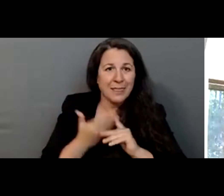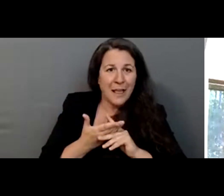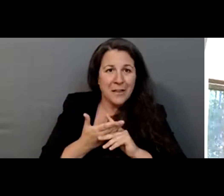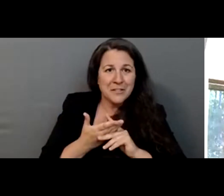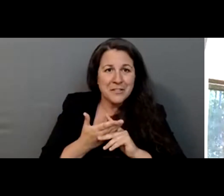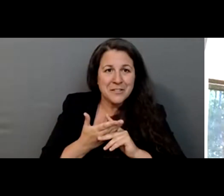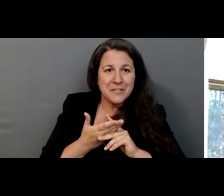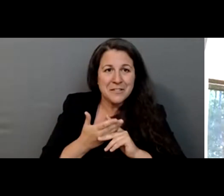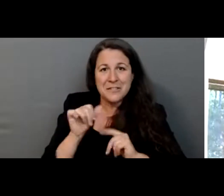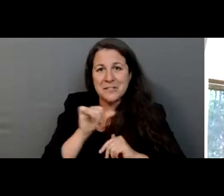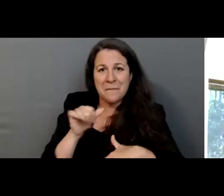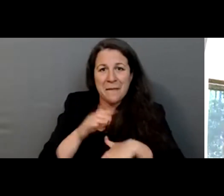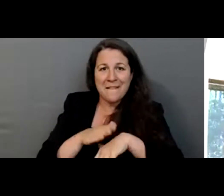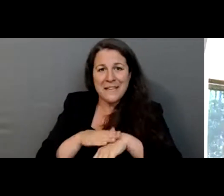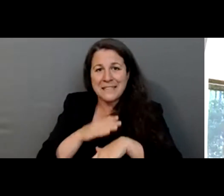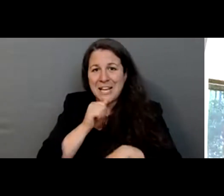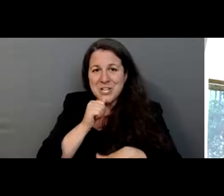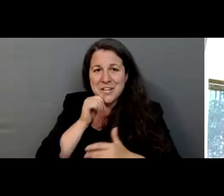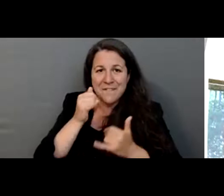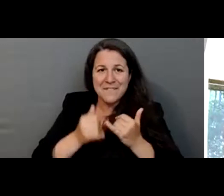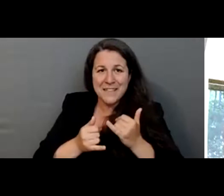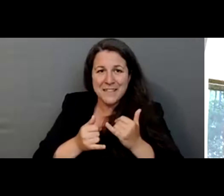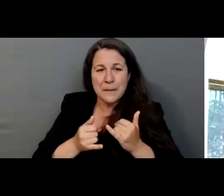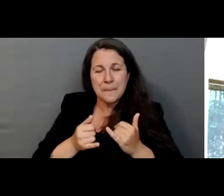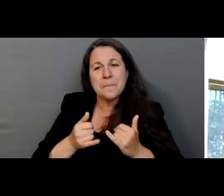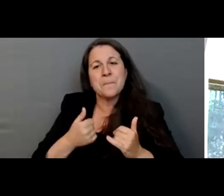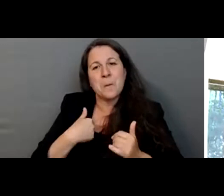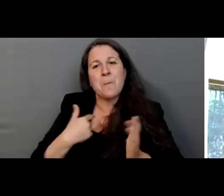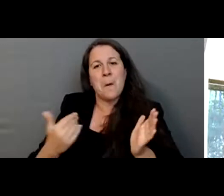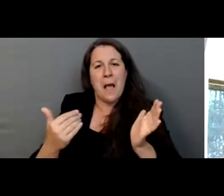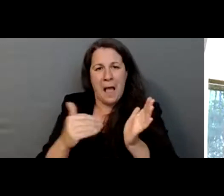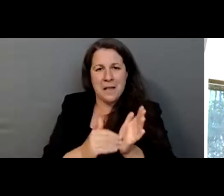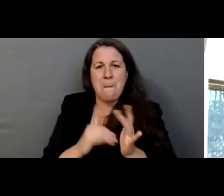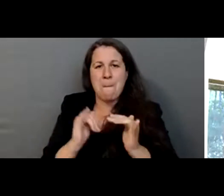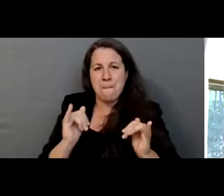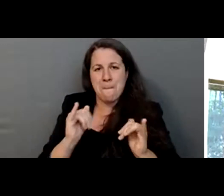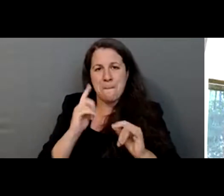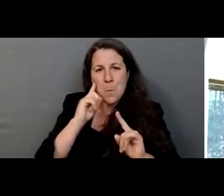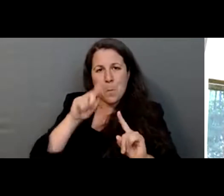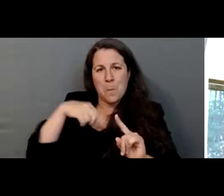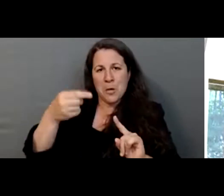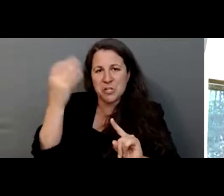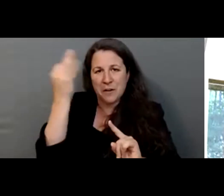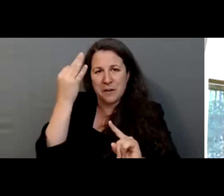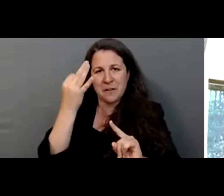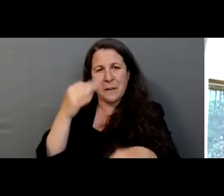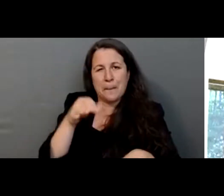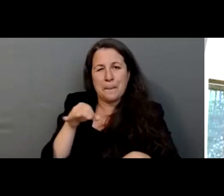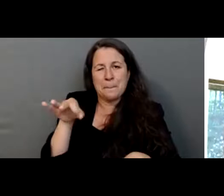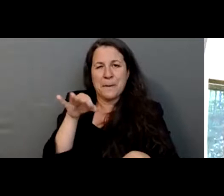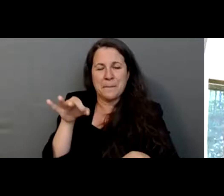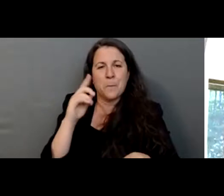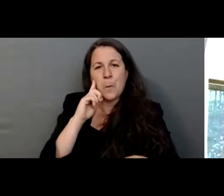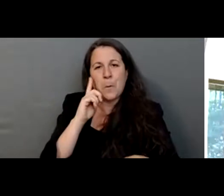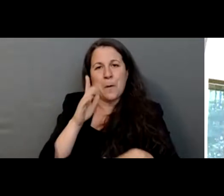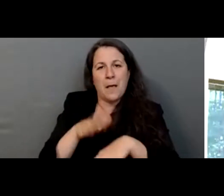du signal de la fin. Je ferai la même chose pour les autres panélistes, pour les inviter à conclure. Merci. Pour